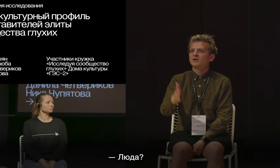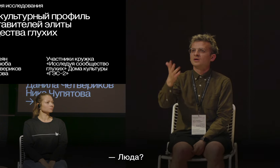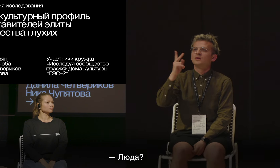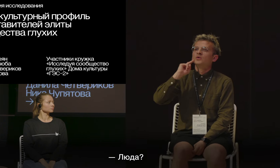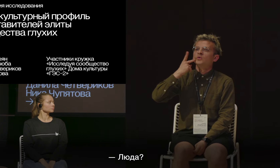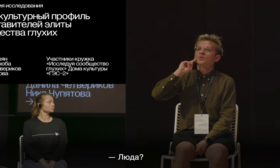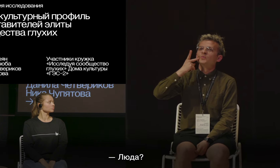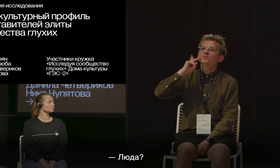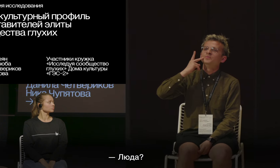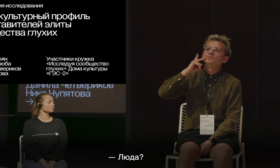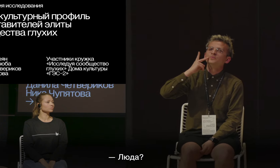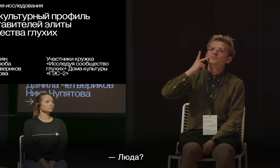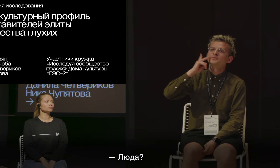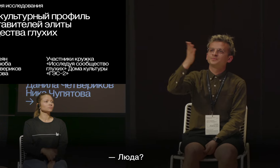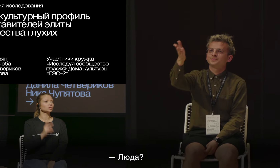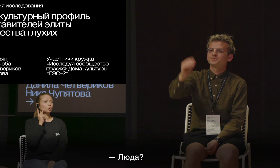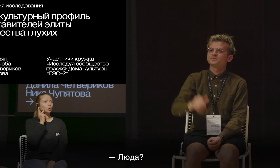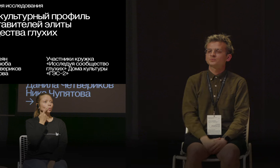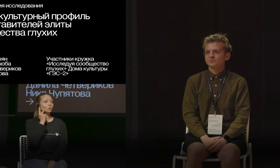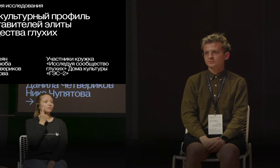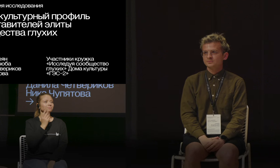опрос. Люда?